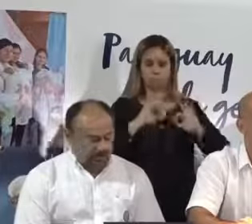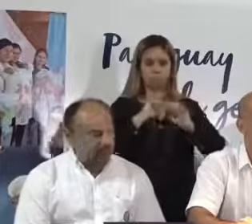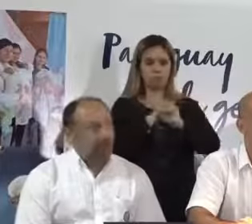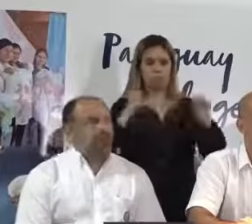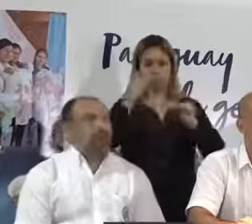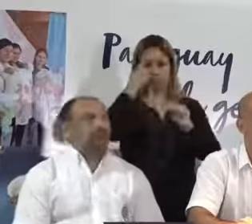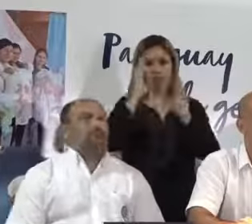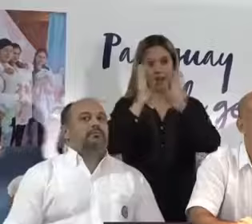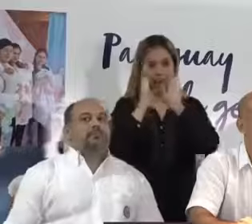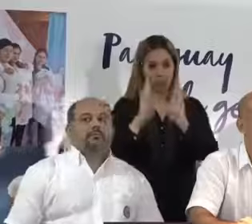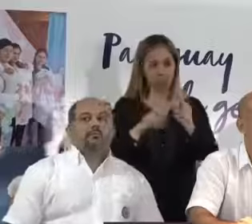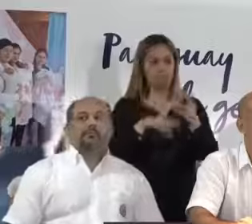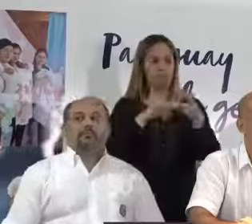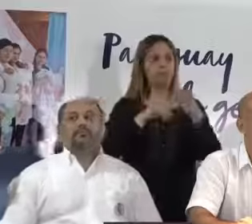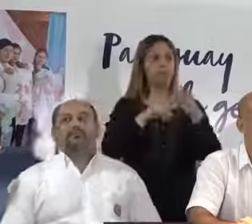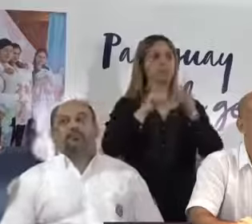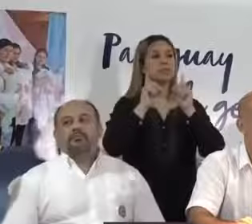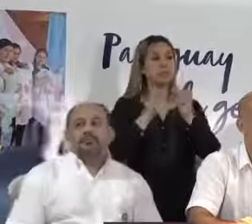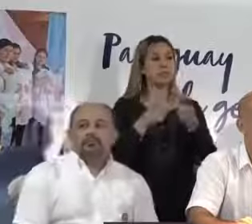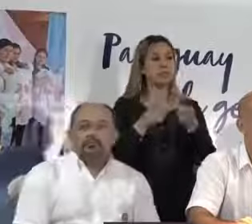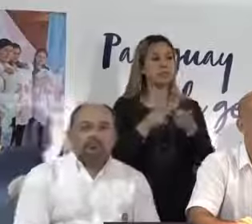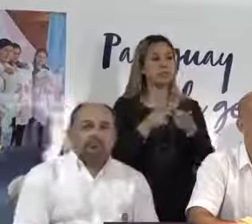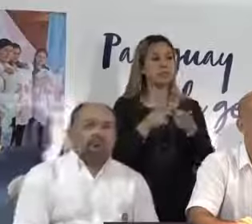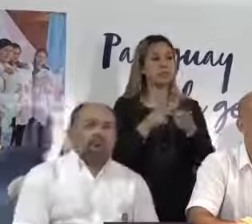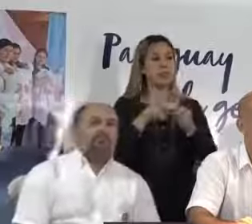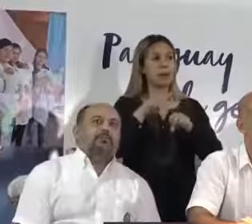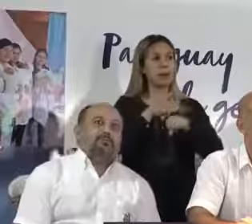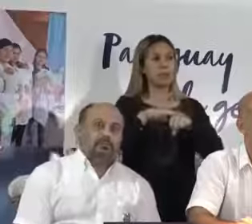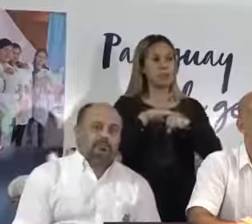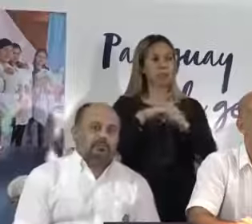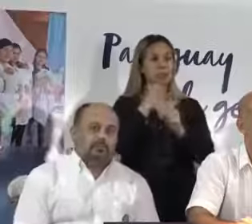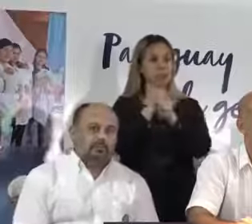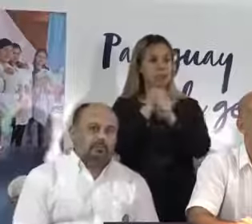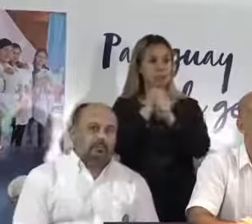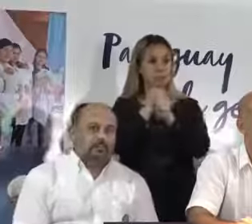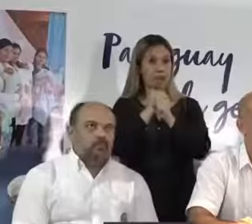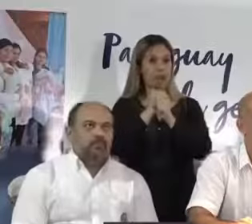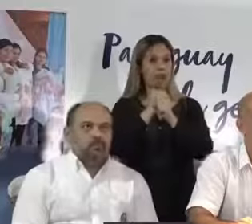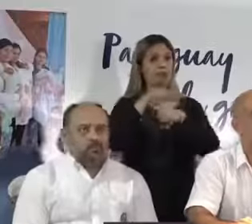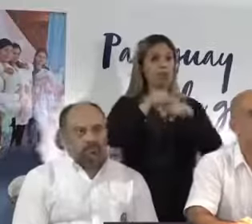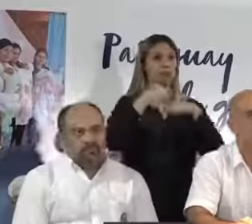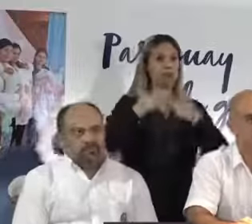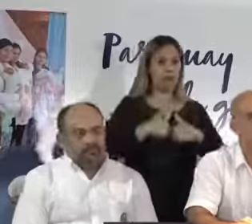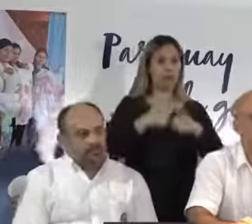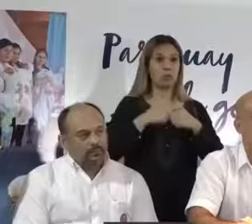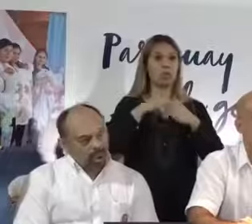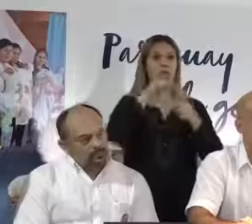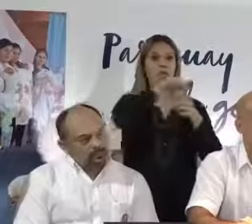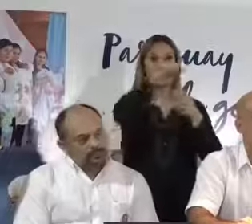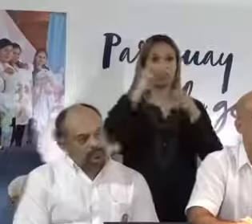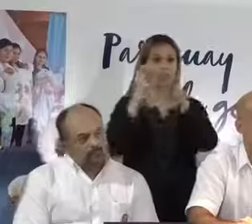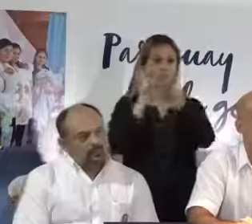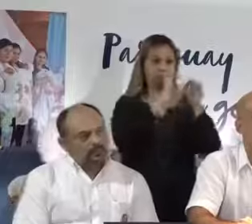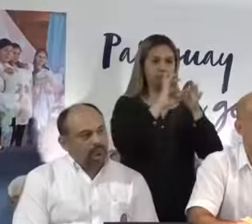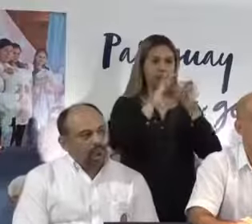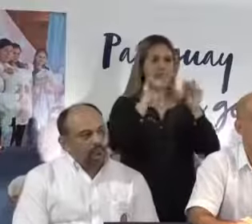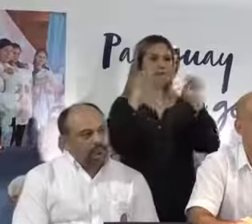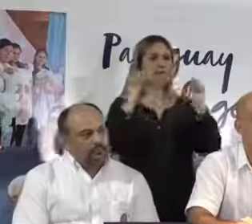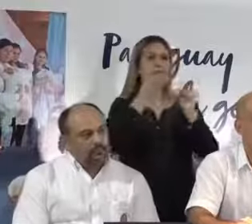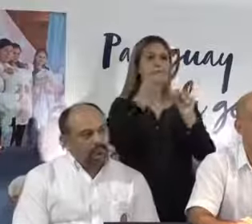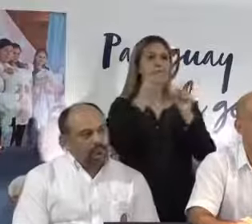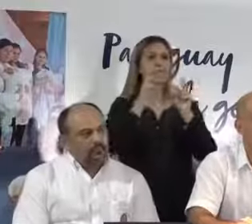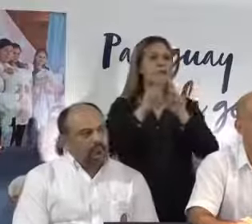contagios locales. Y la otra, respecto al del Ministerio de Trabajo, si ustedes están en contacto con ellos por el tema de los reposos de las personas que están en